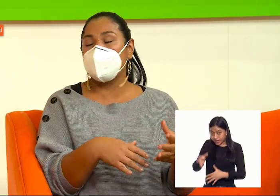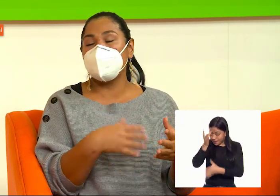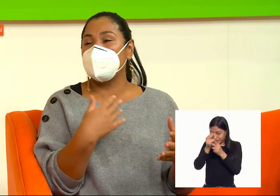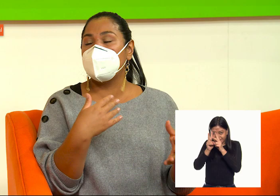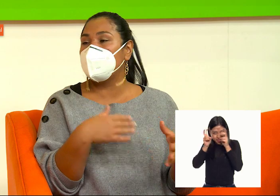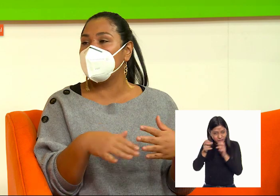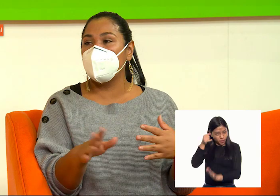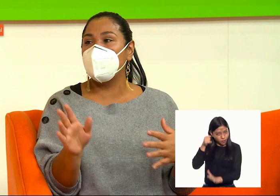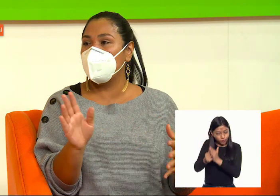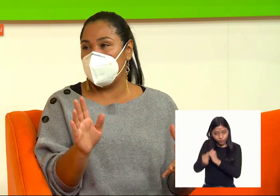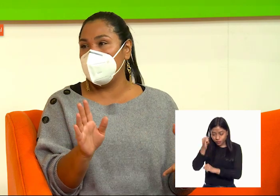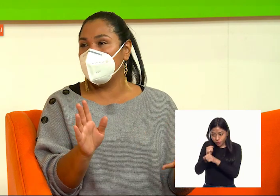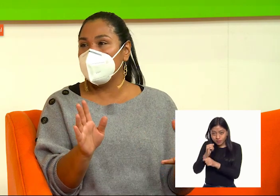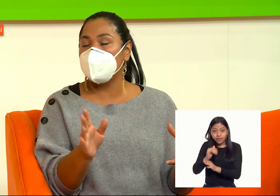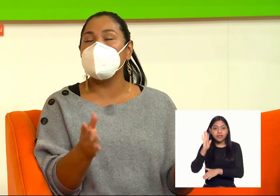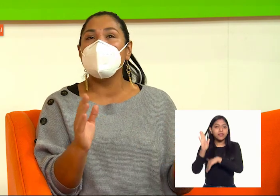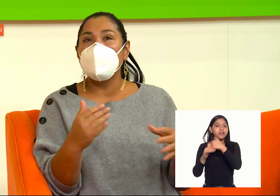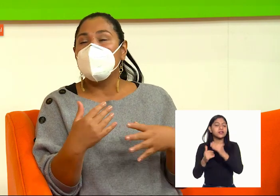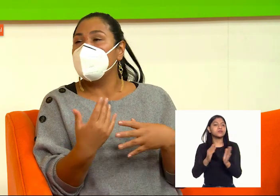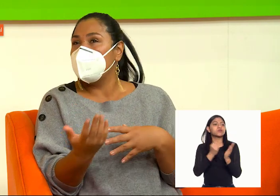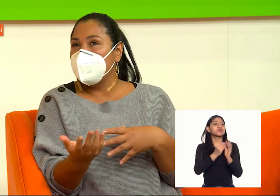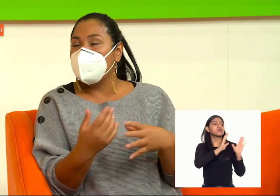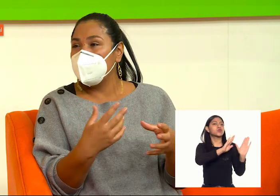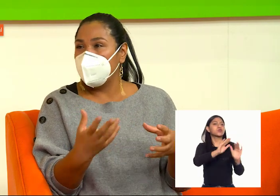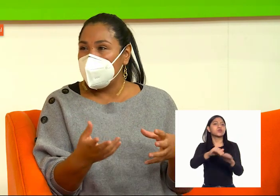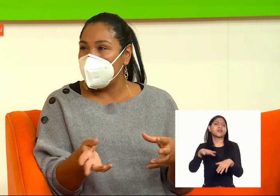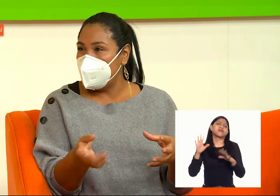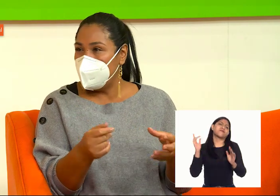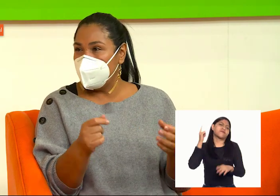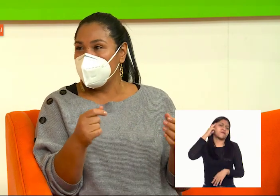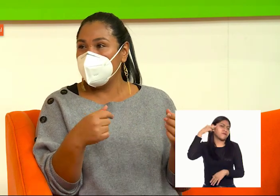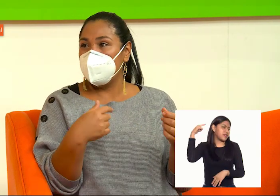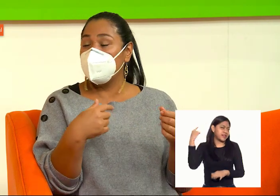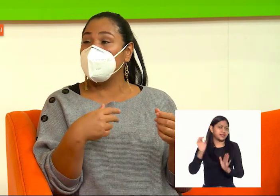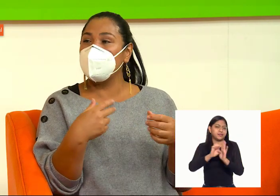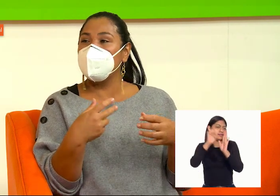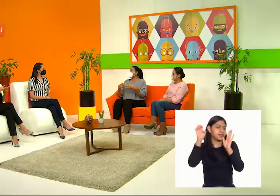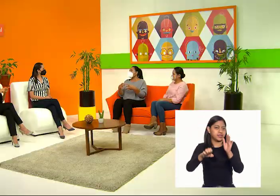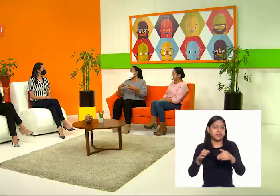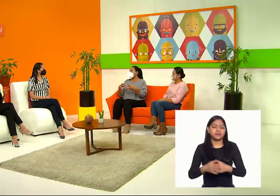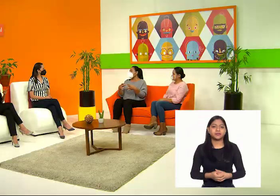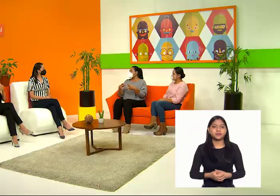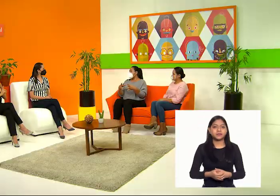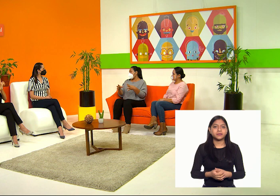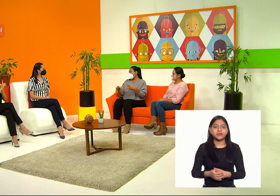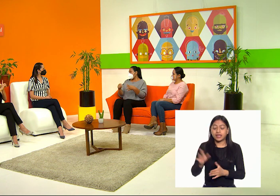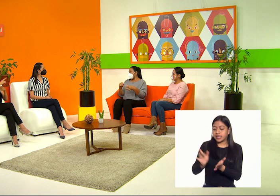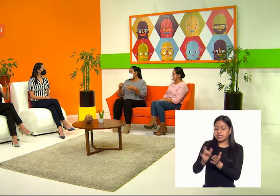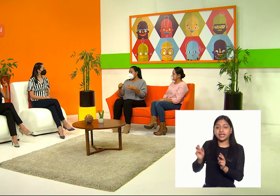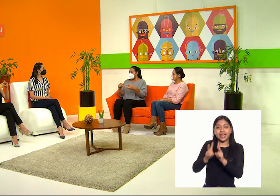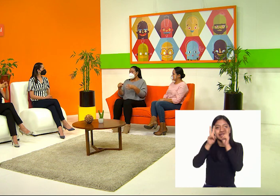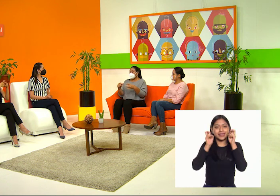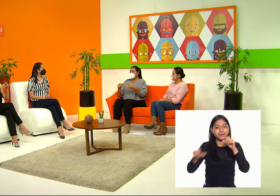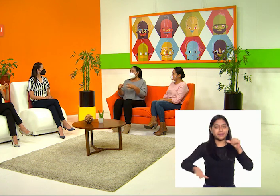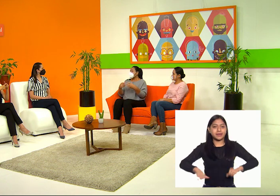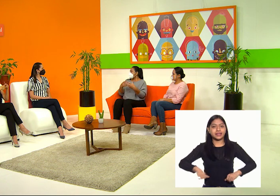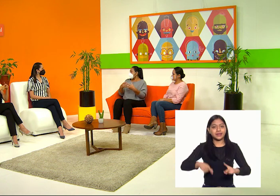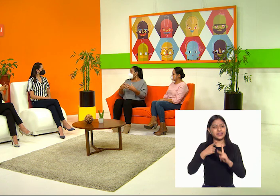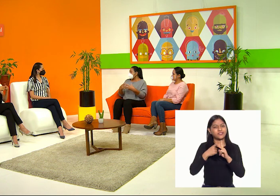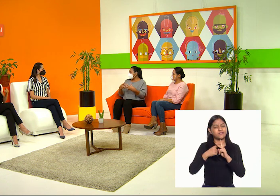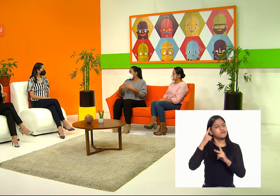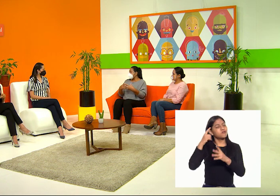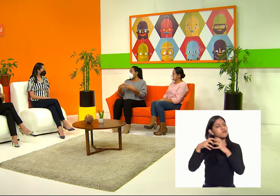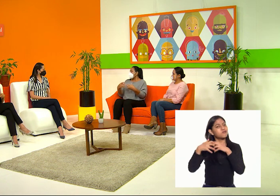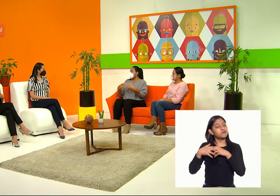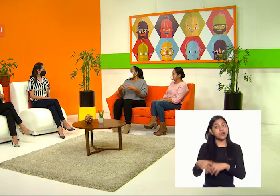que el trabajo fluye, ¿no? Entonces te voy a dar un ejemplo, ¿no? Cuando vemos problemas matemáticos, la